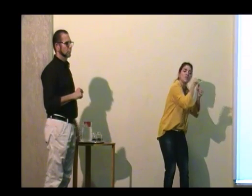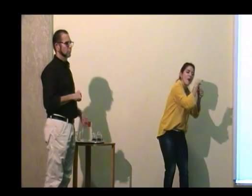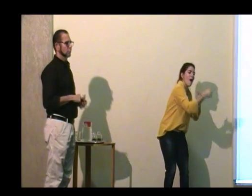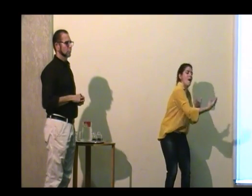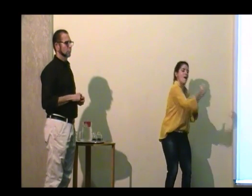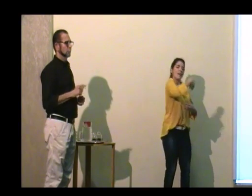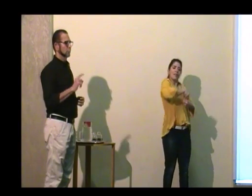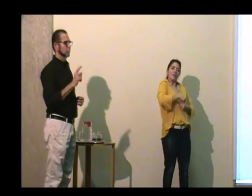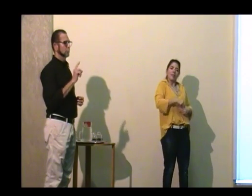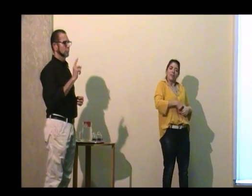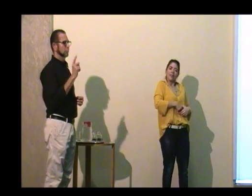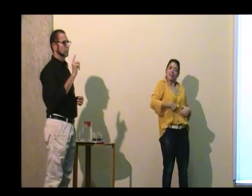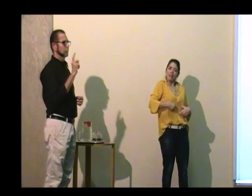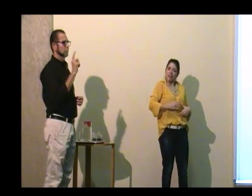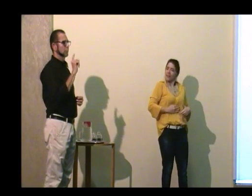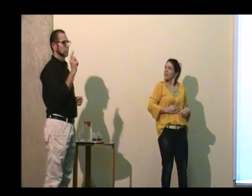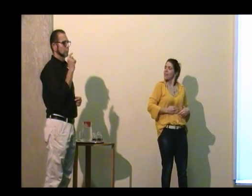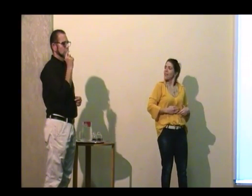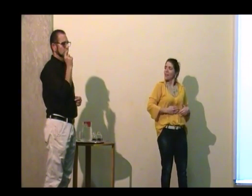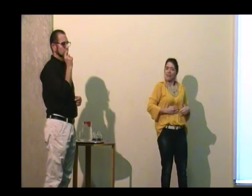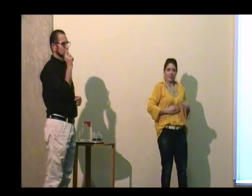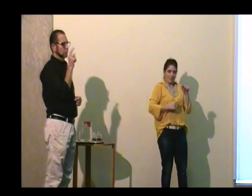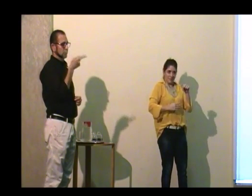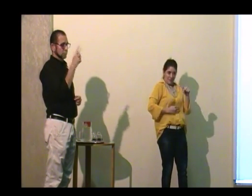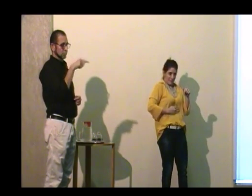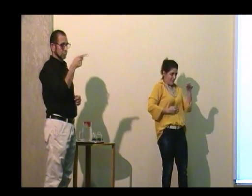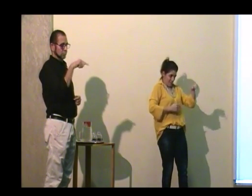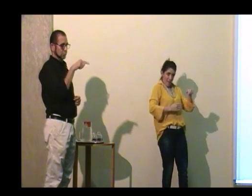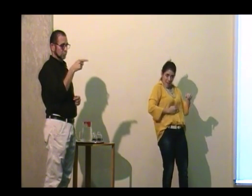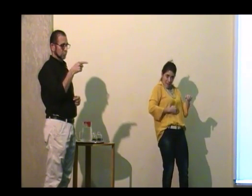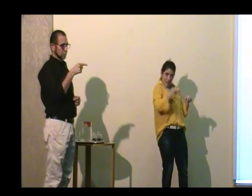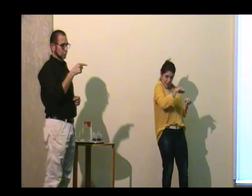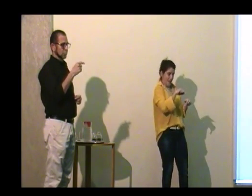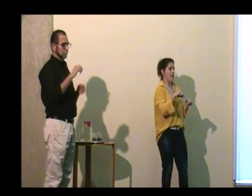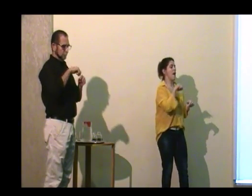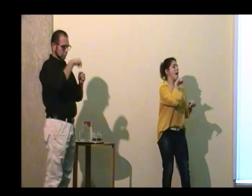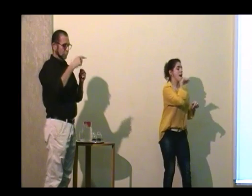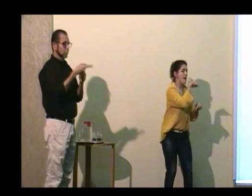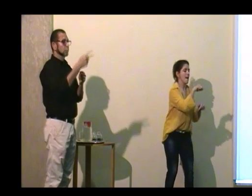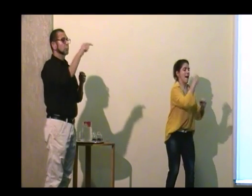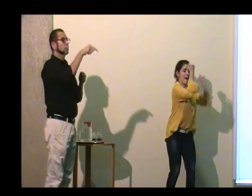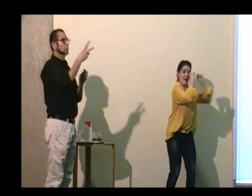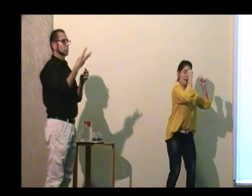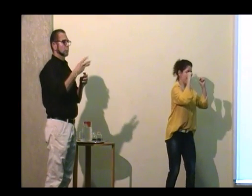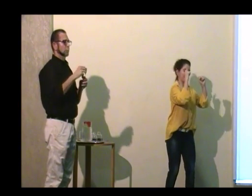Algumas pessoas, por causa disso, tomam suplementos. Eles ajudam o pâncreas, né,